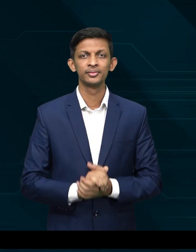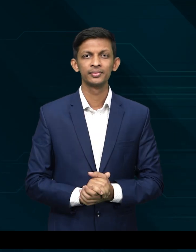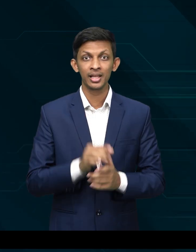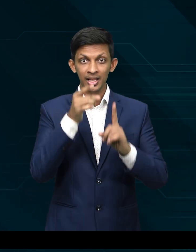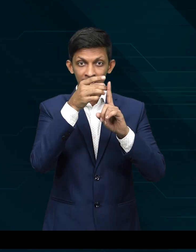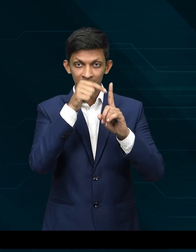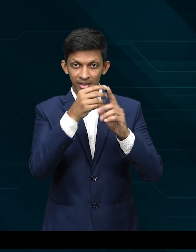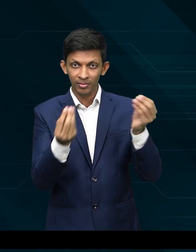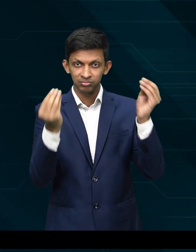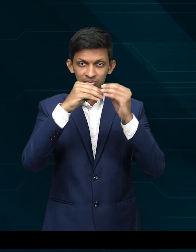मेटलॉइड,